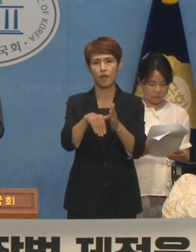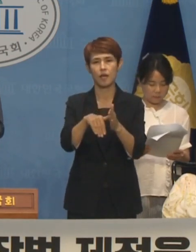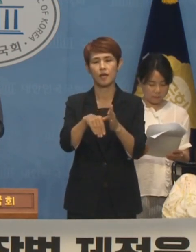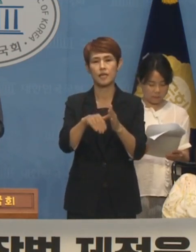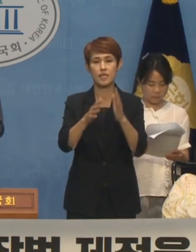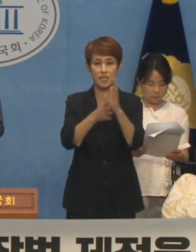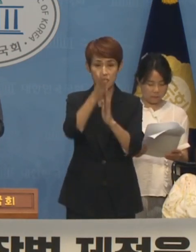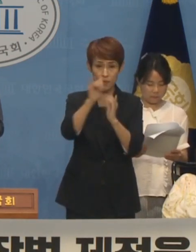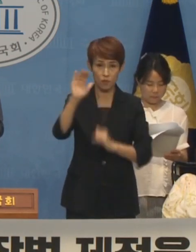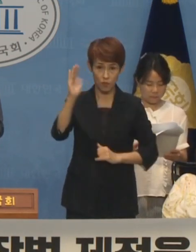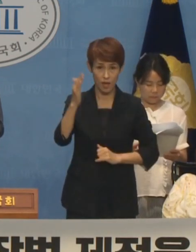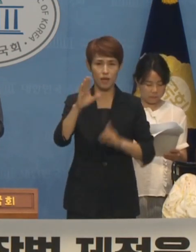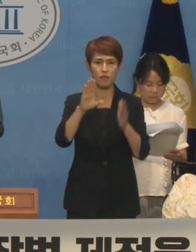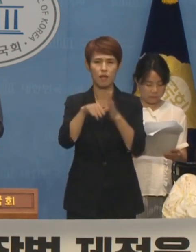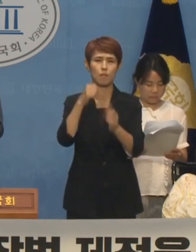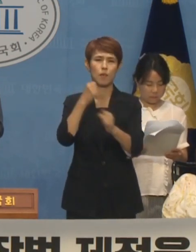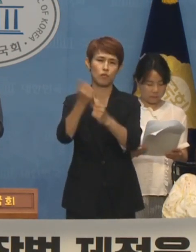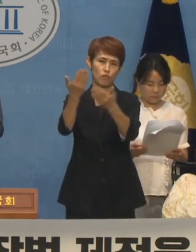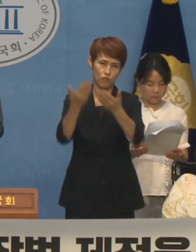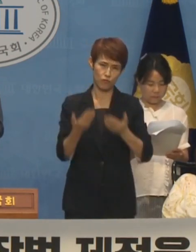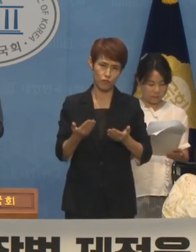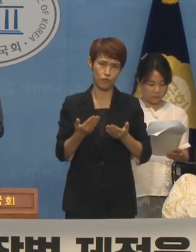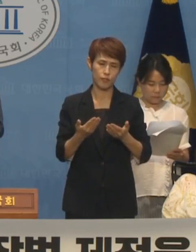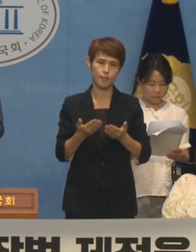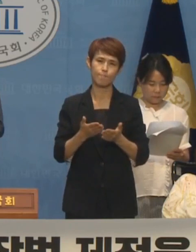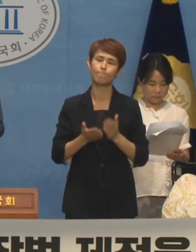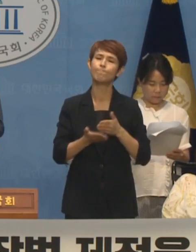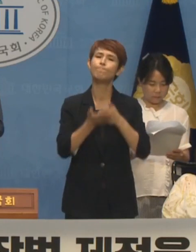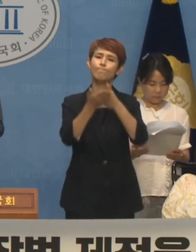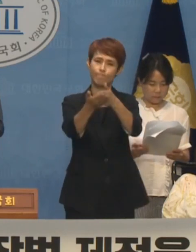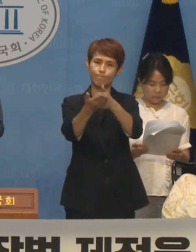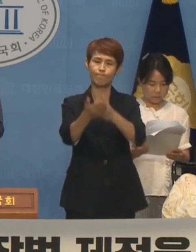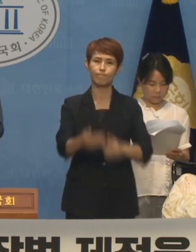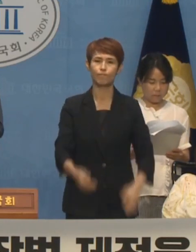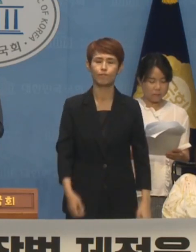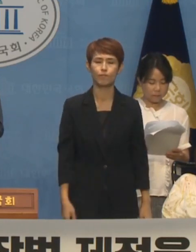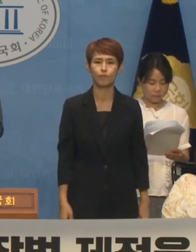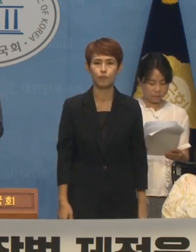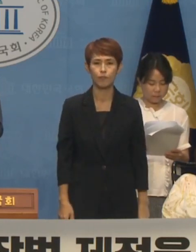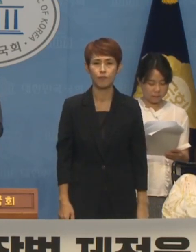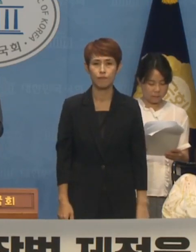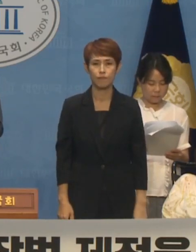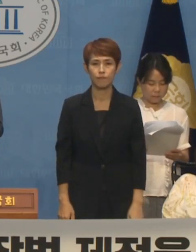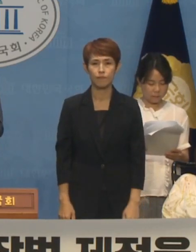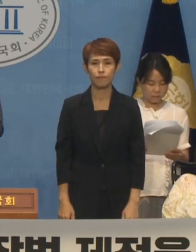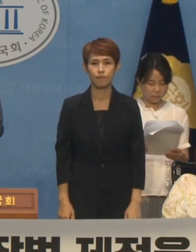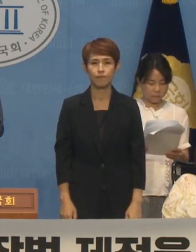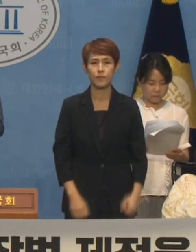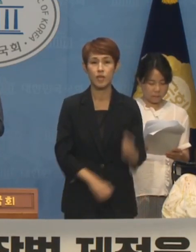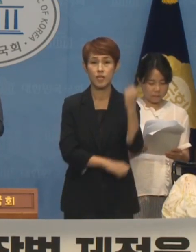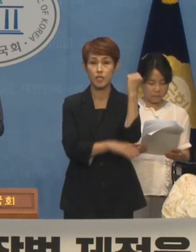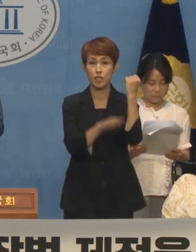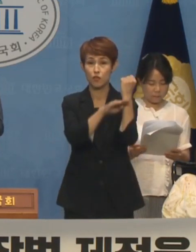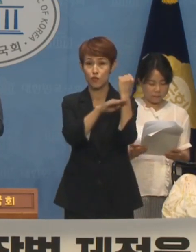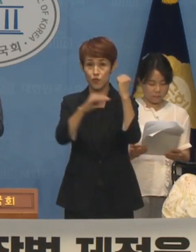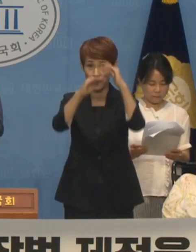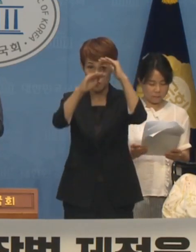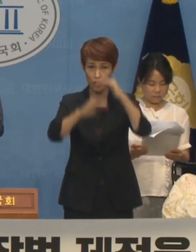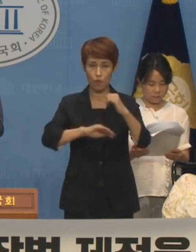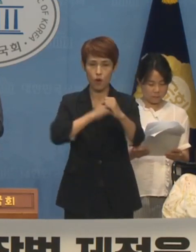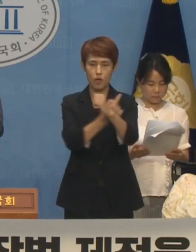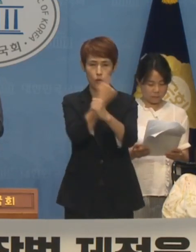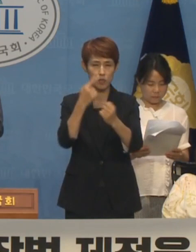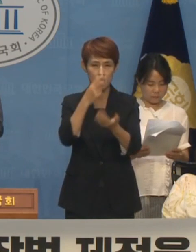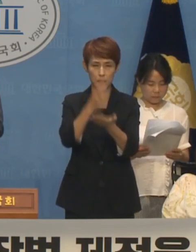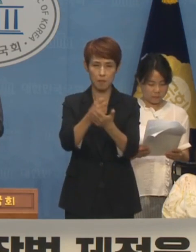시대로 나아갈 수 있도록 그 길을 열어줄 것을 간곡히 제안하며 다음과 같은 기준으로 장애인 권리